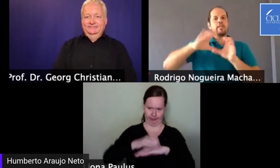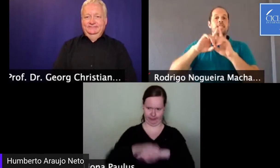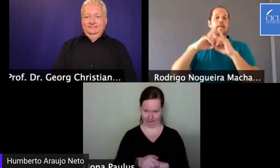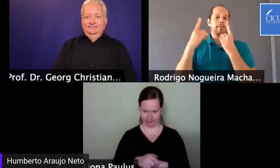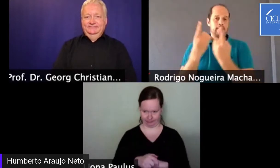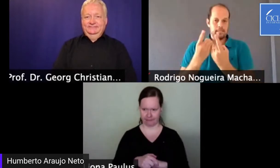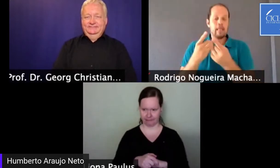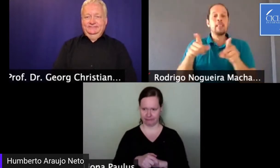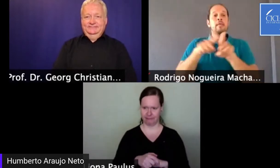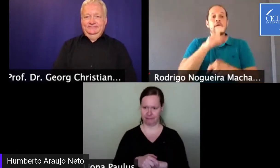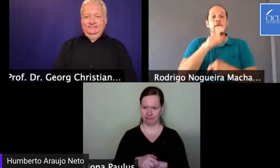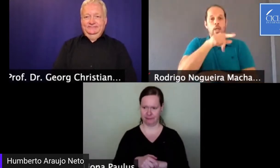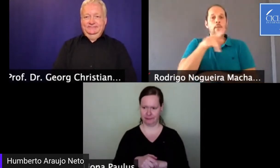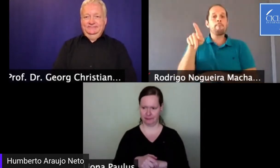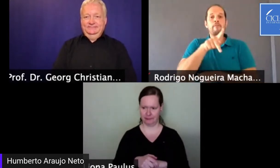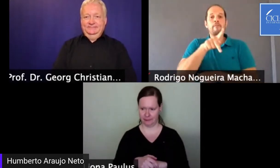sinais.